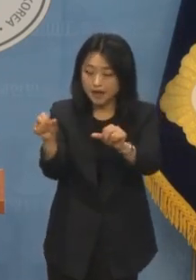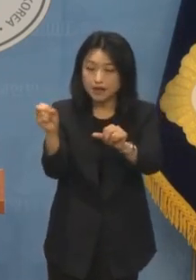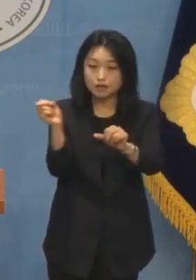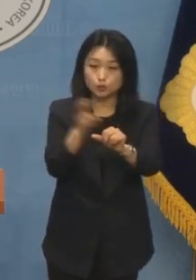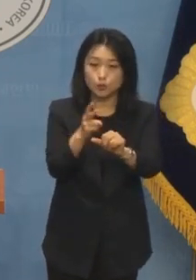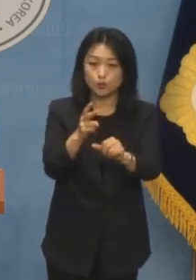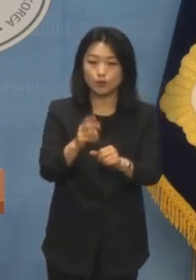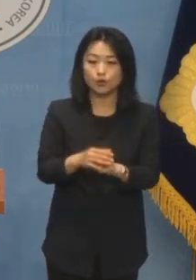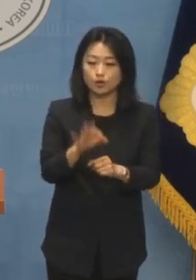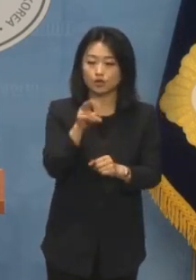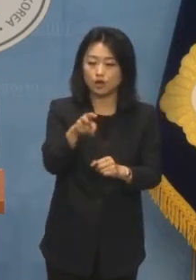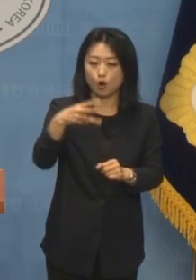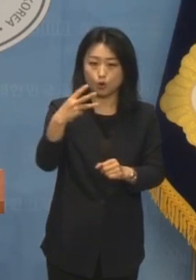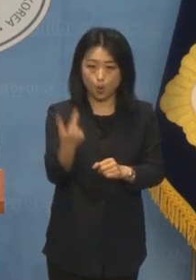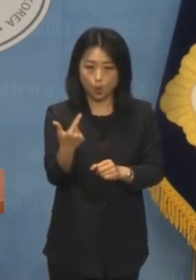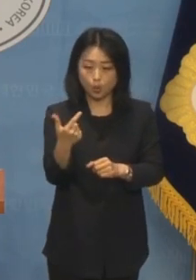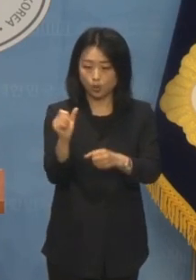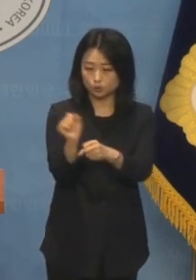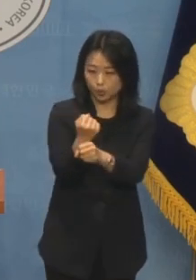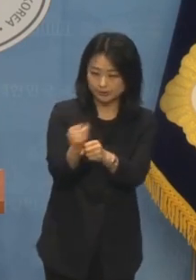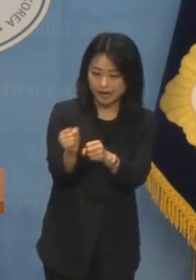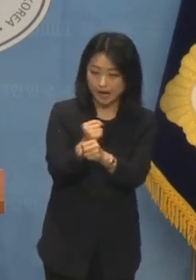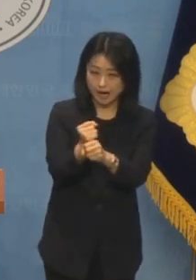여론조작 시도 가능성도 있습니다.